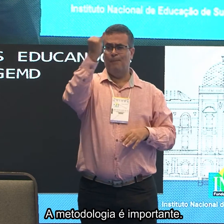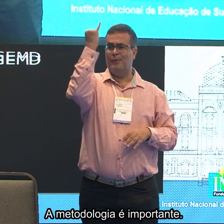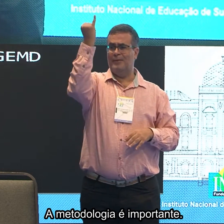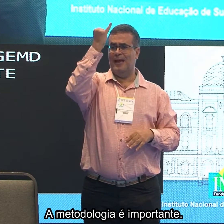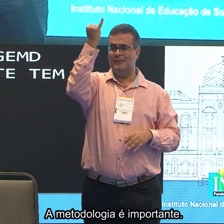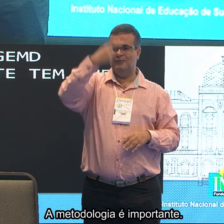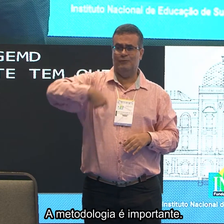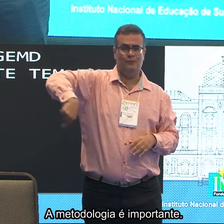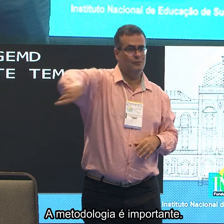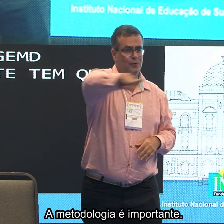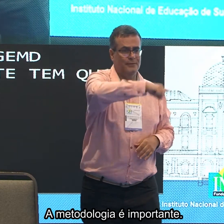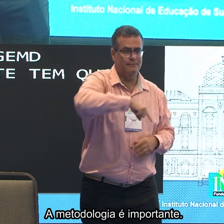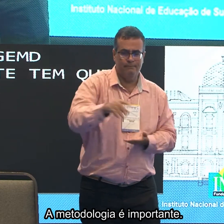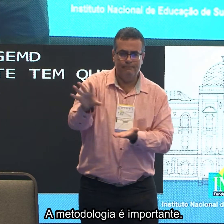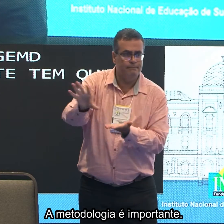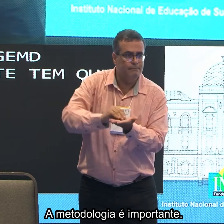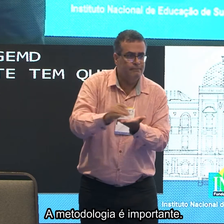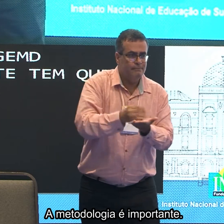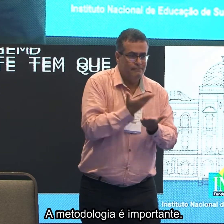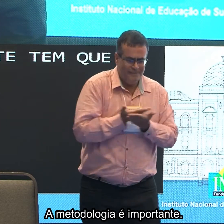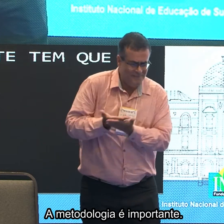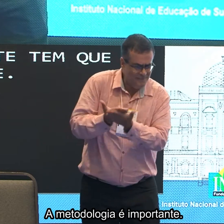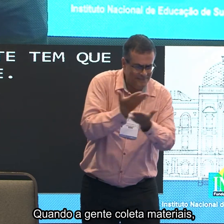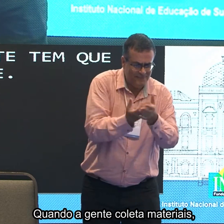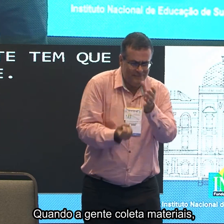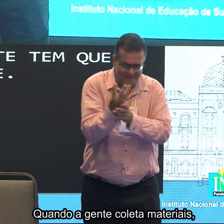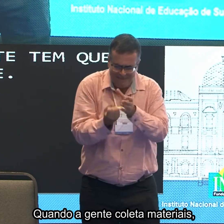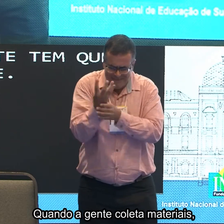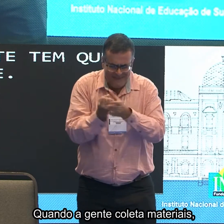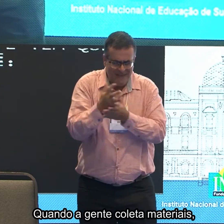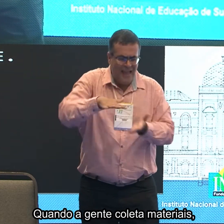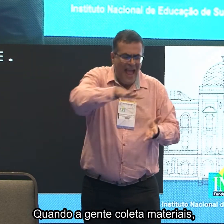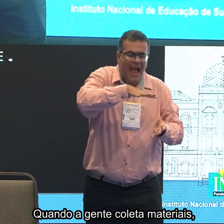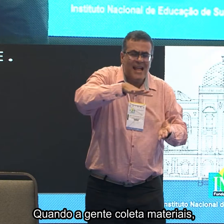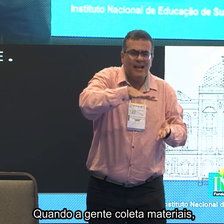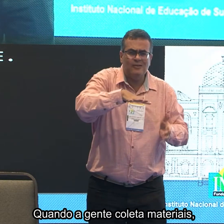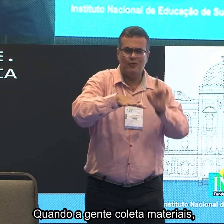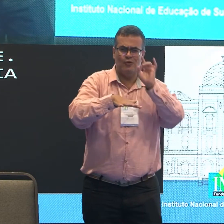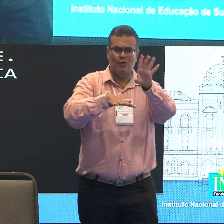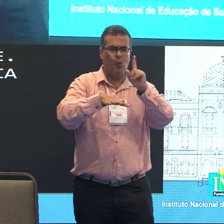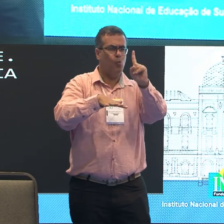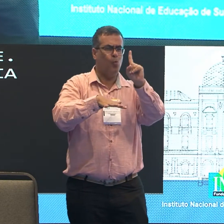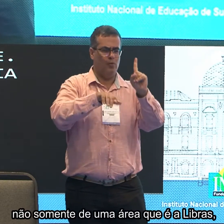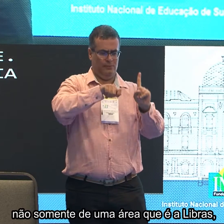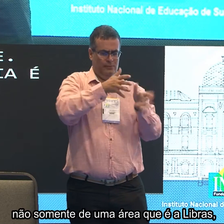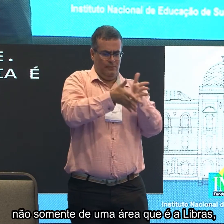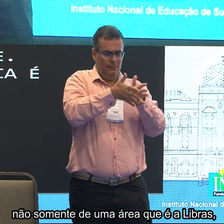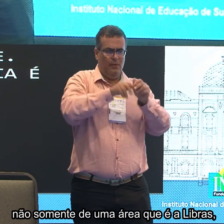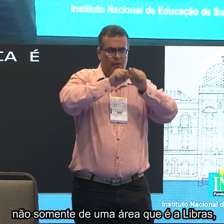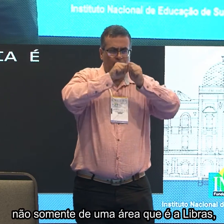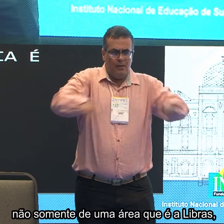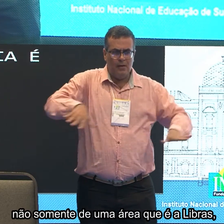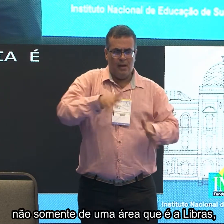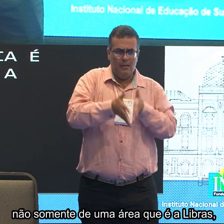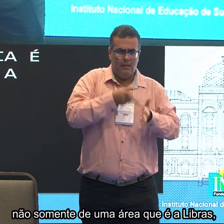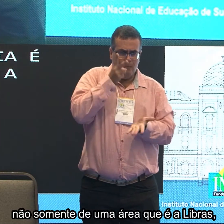Então, a metodologia é importante quando a gente coleta materiais, não somente de uma área que